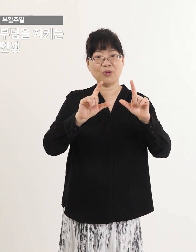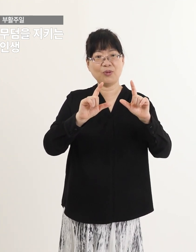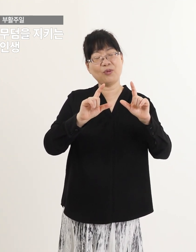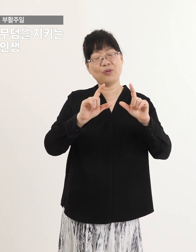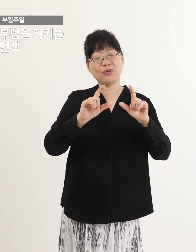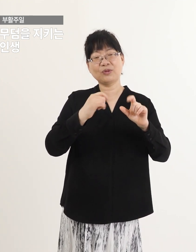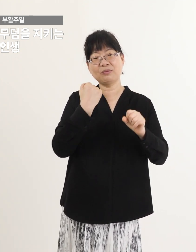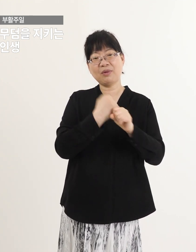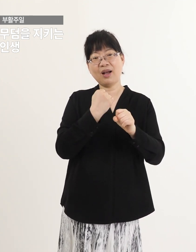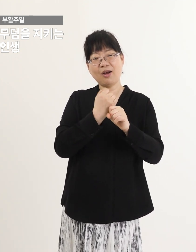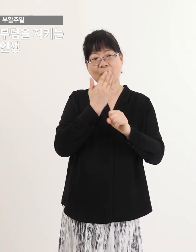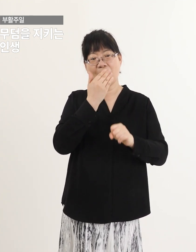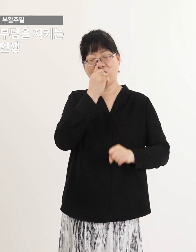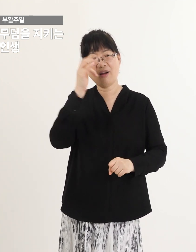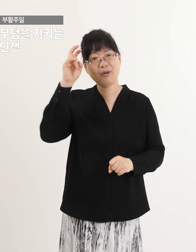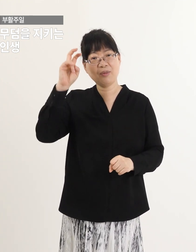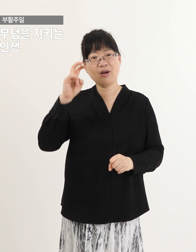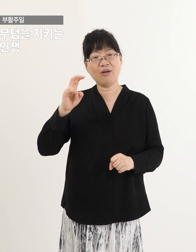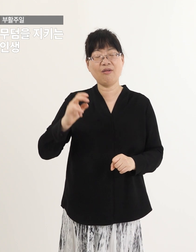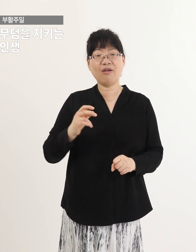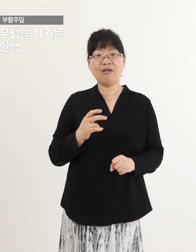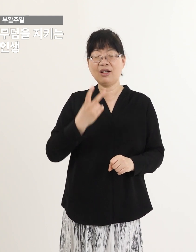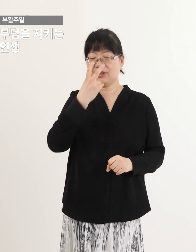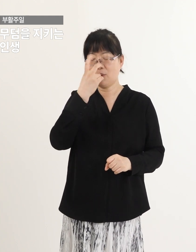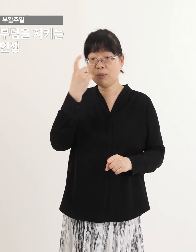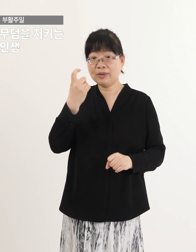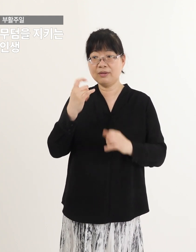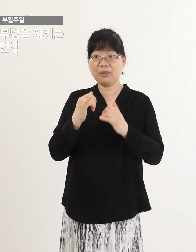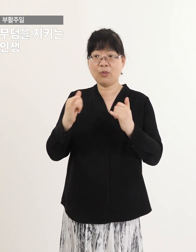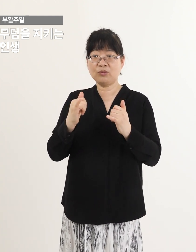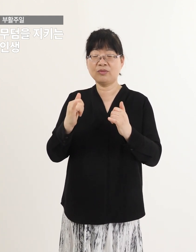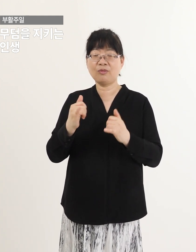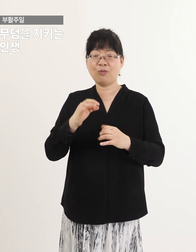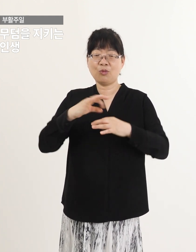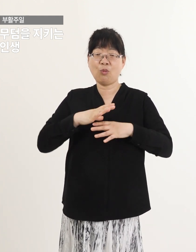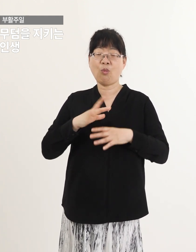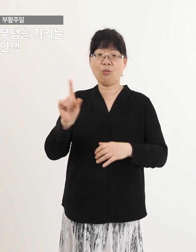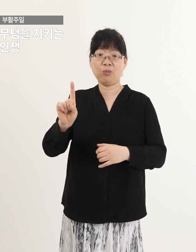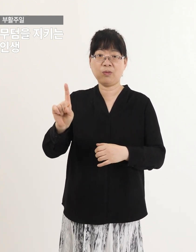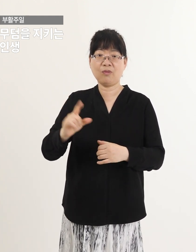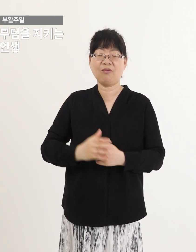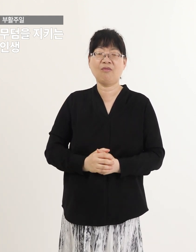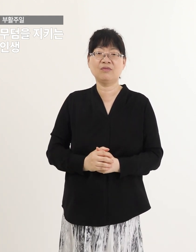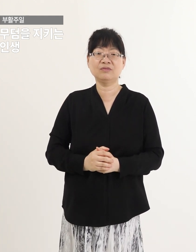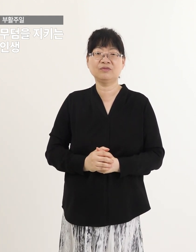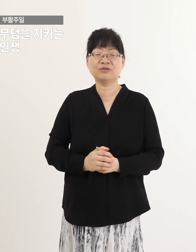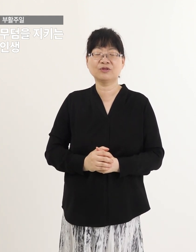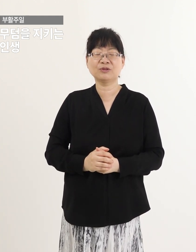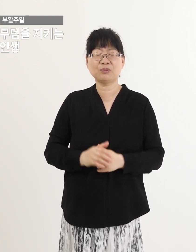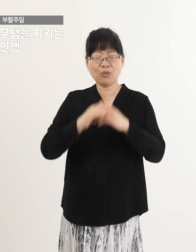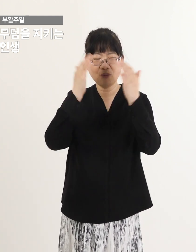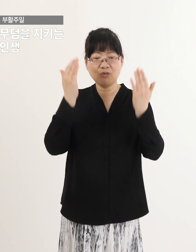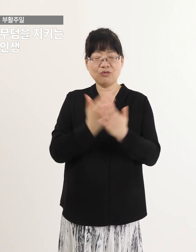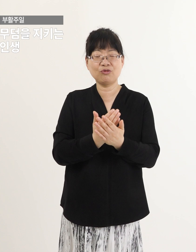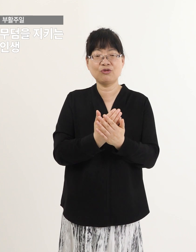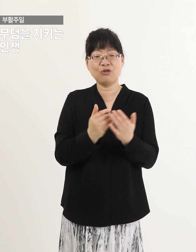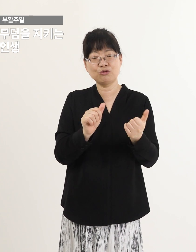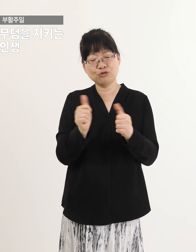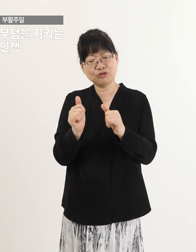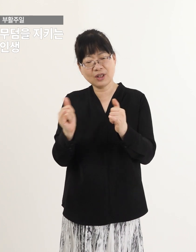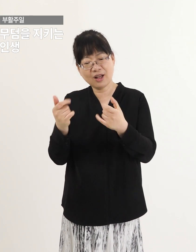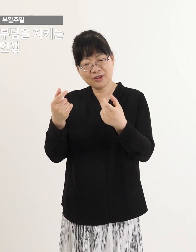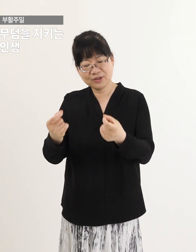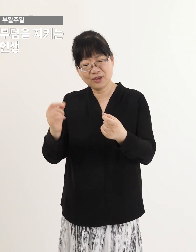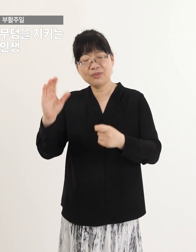했겠어요? 얼마나 이 사람들이, 경비병들이 놀랐는지 전부 죽은 사람 같이